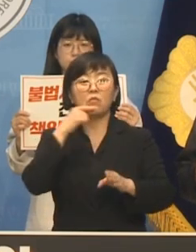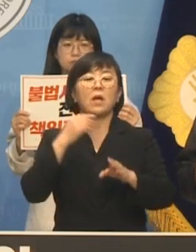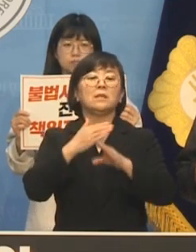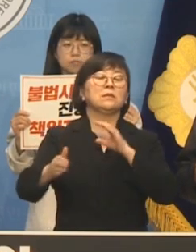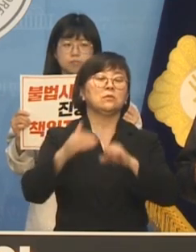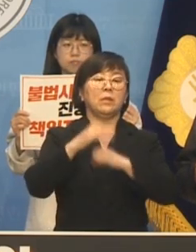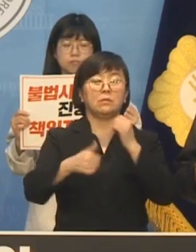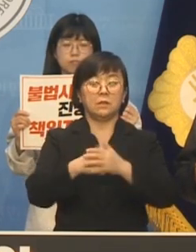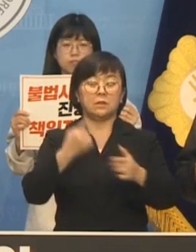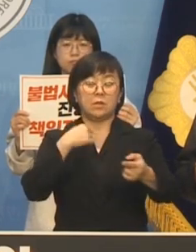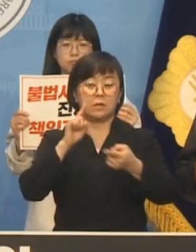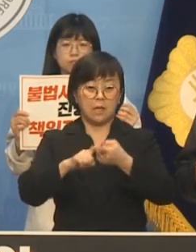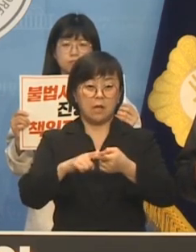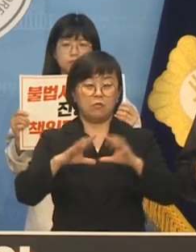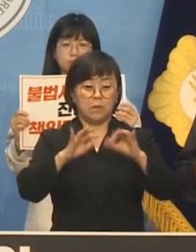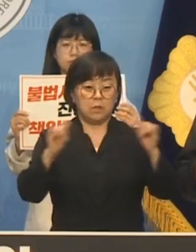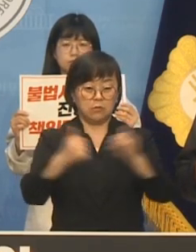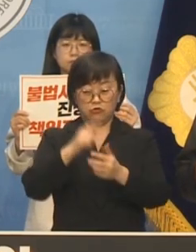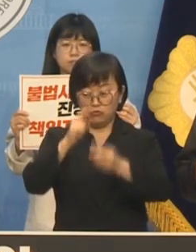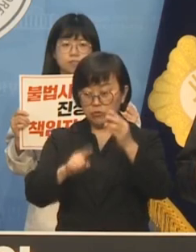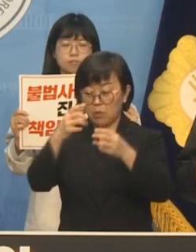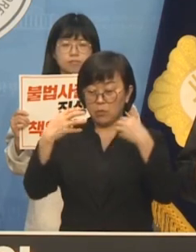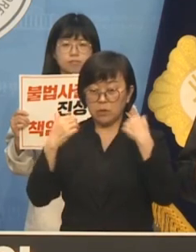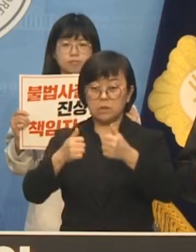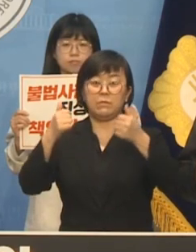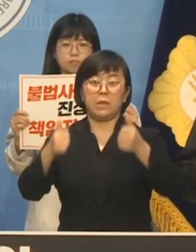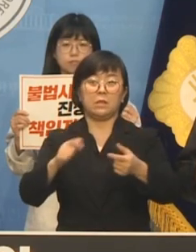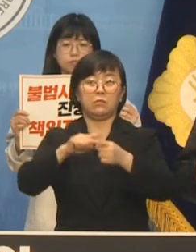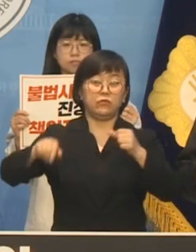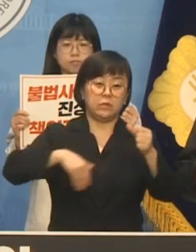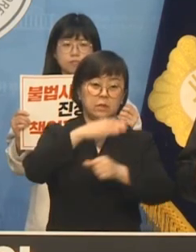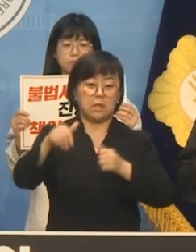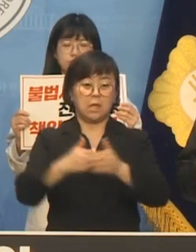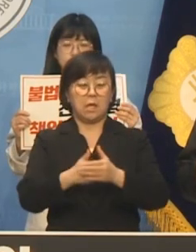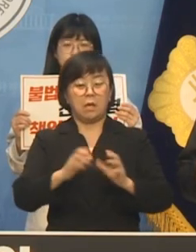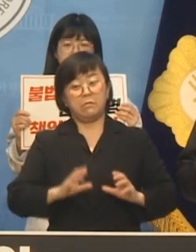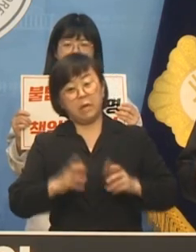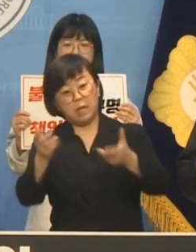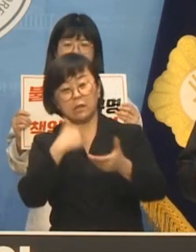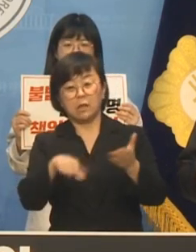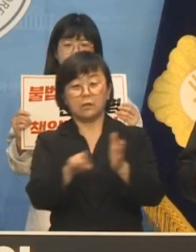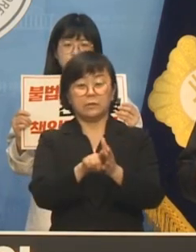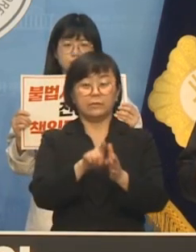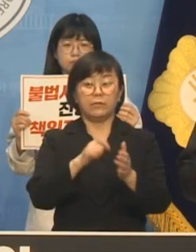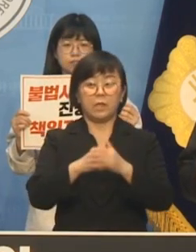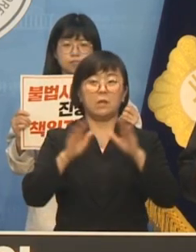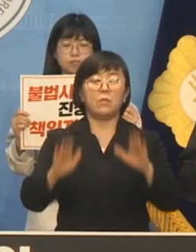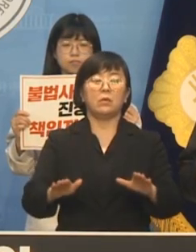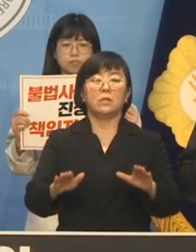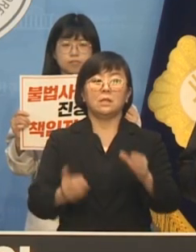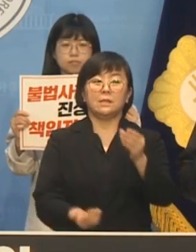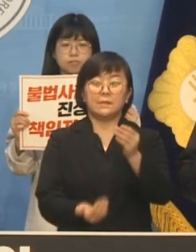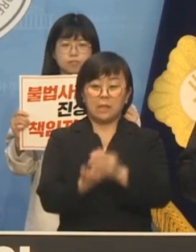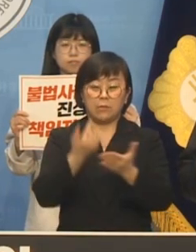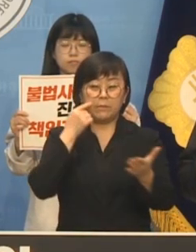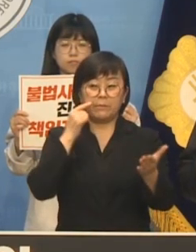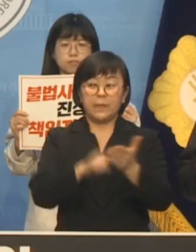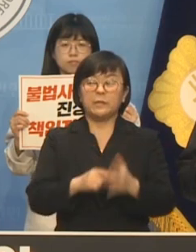매도하고 정당한 국민들의 윤석열 정권 심판의 분위기에 찬물을 끼얹으려 하고 있다는 것이 이번 사건으로 드러나고